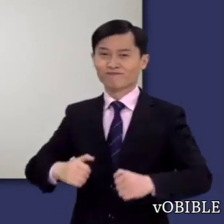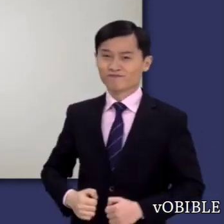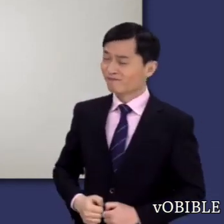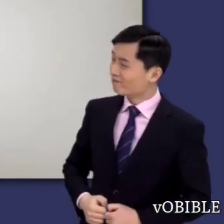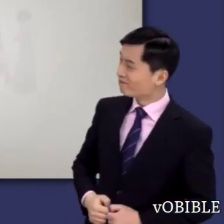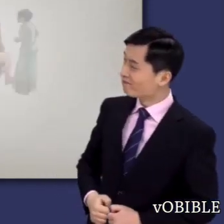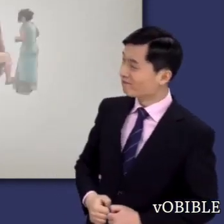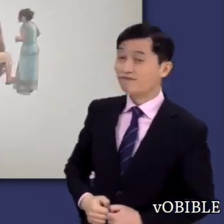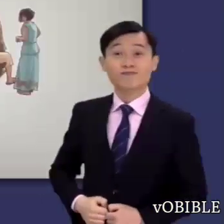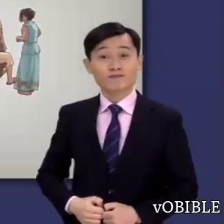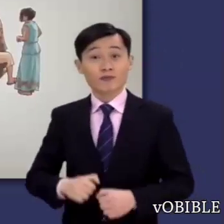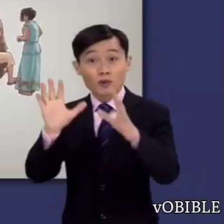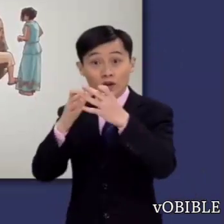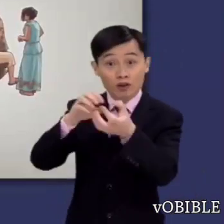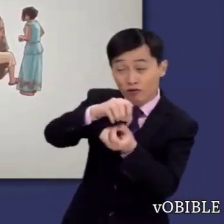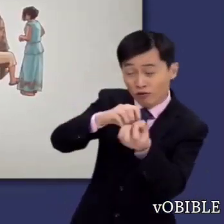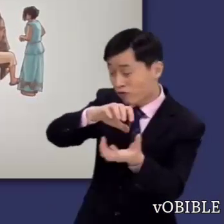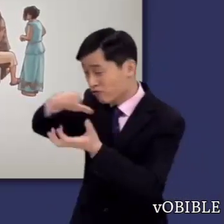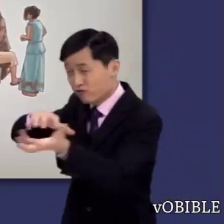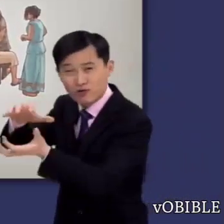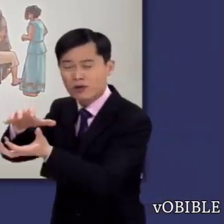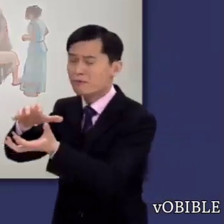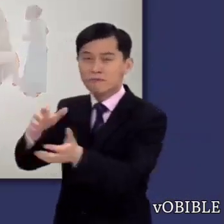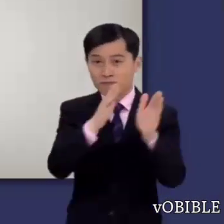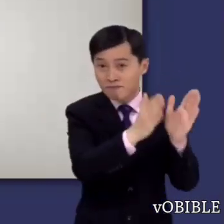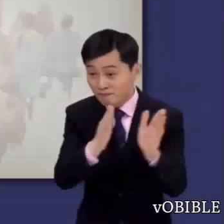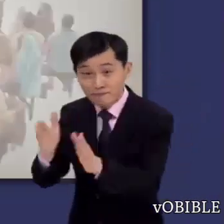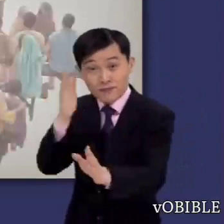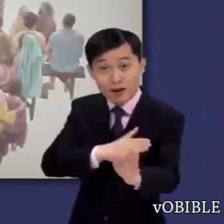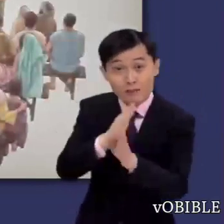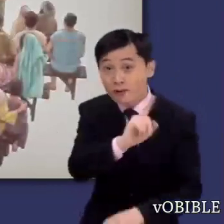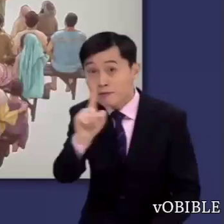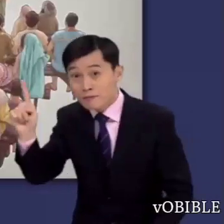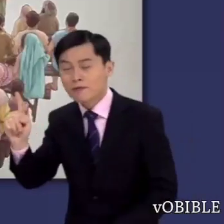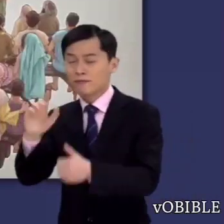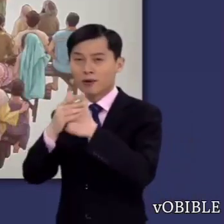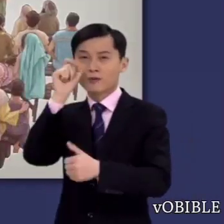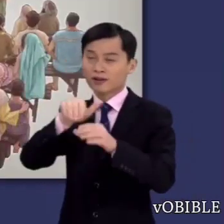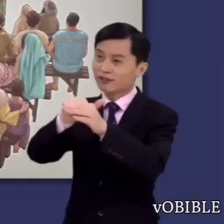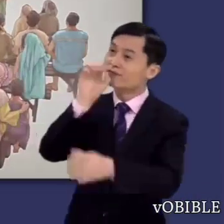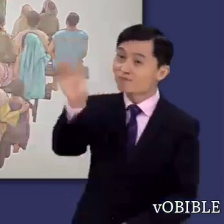么。第十四章强调，基督徒聚会时应该要和谐，有秩序。